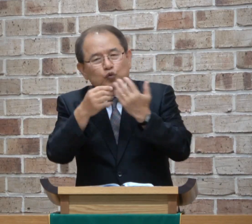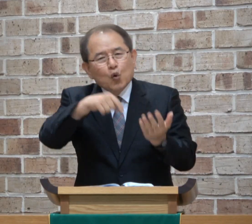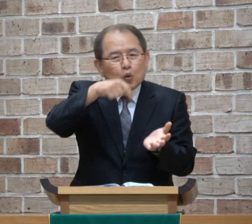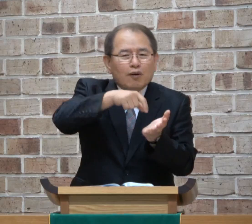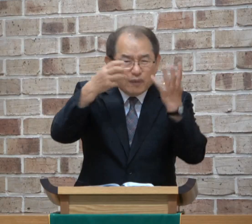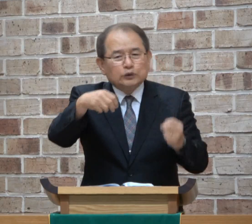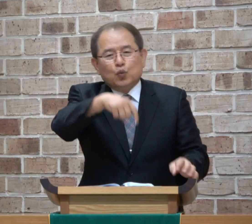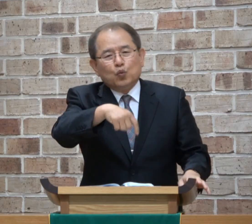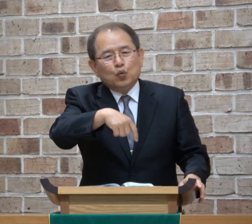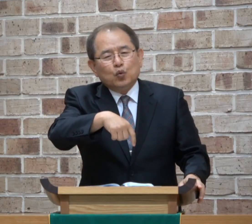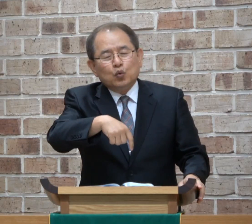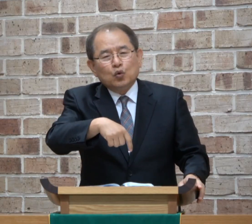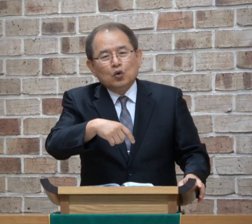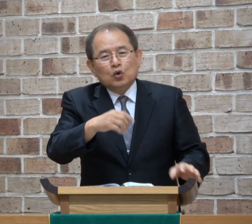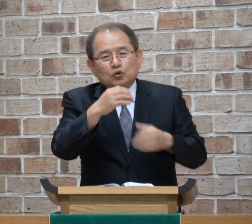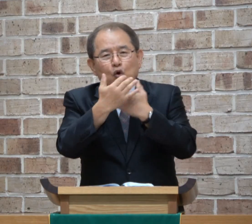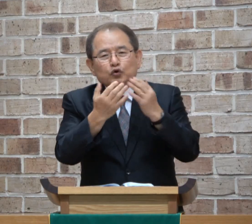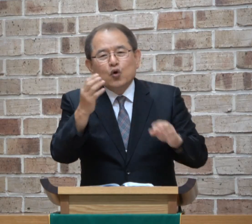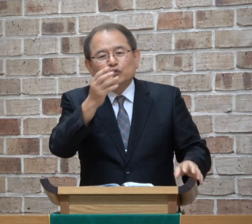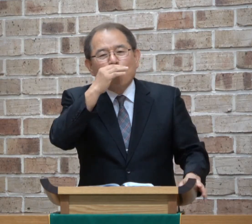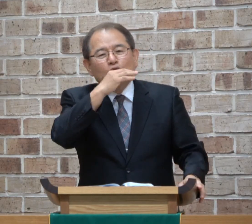바로 경건은 성경 말씀 안에와 같이